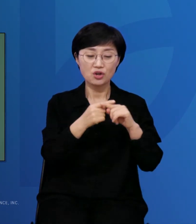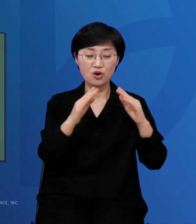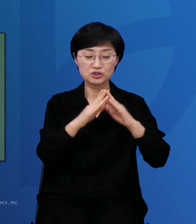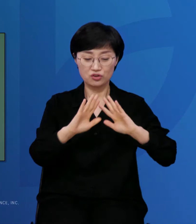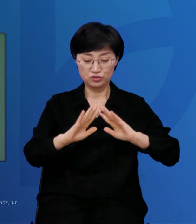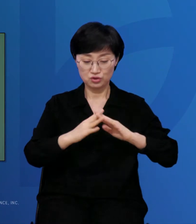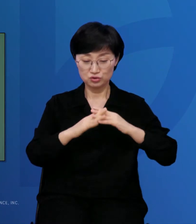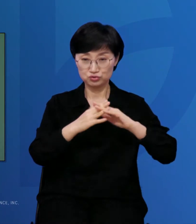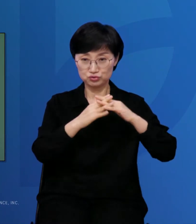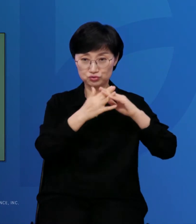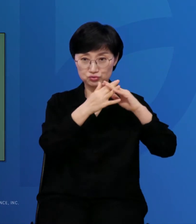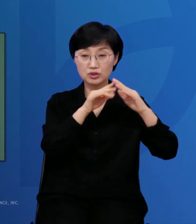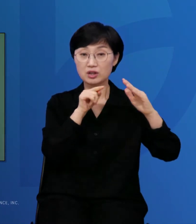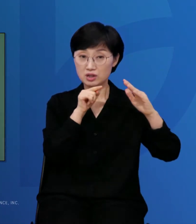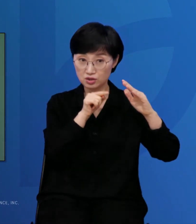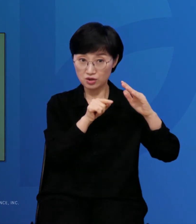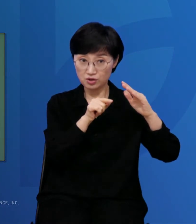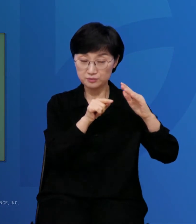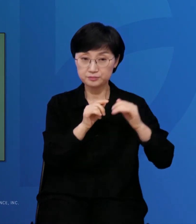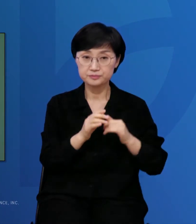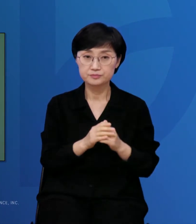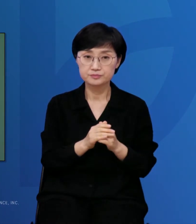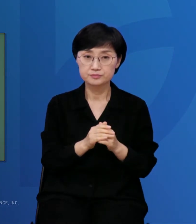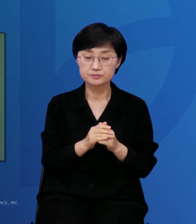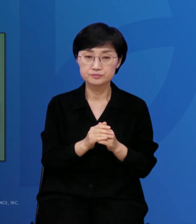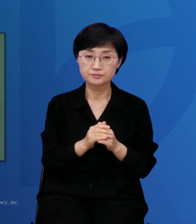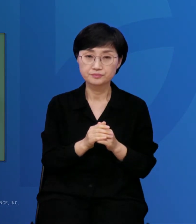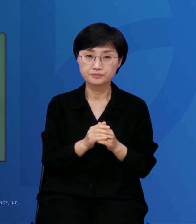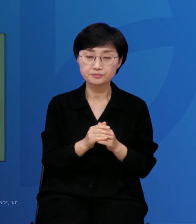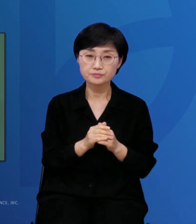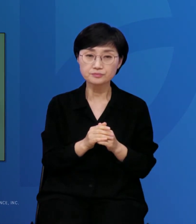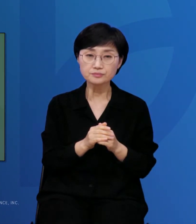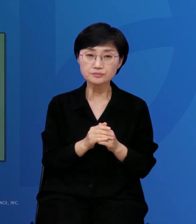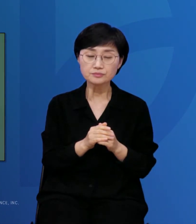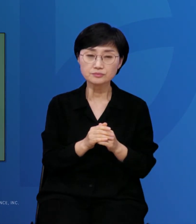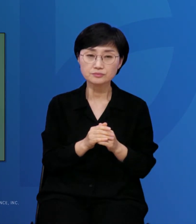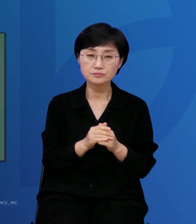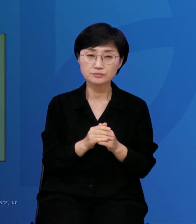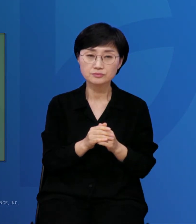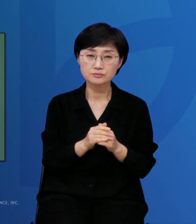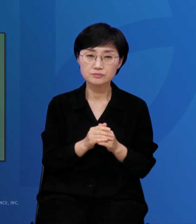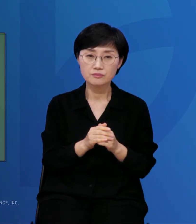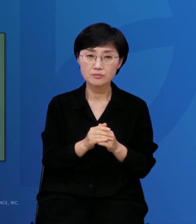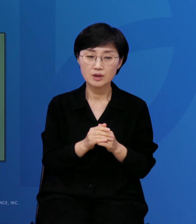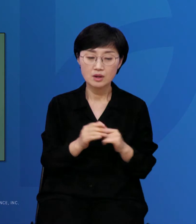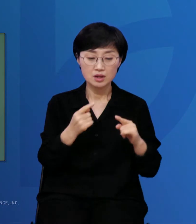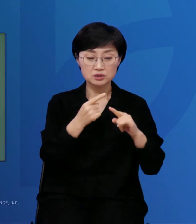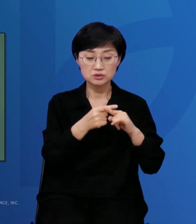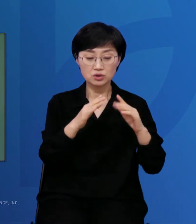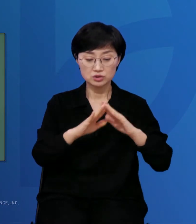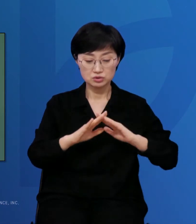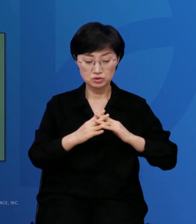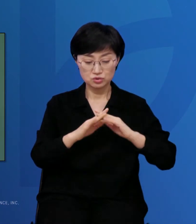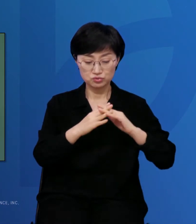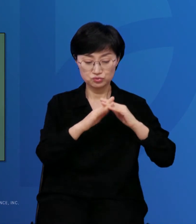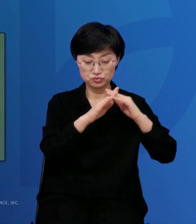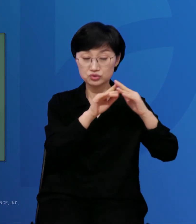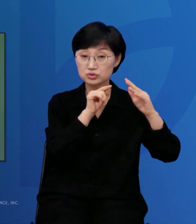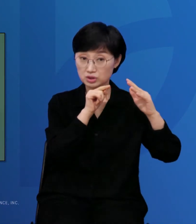사실은 굉장히 중요한 후대와